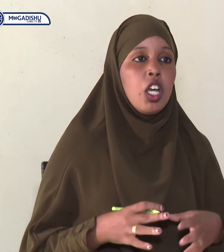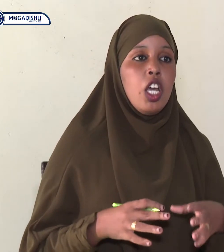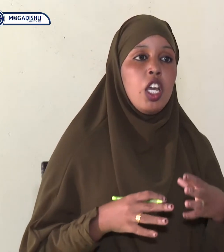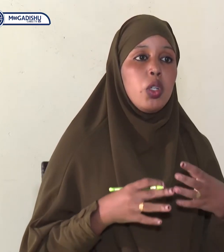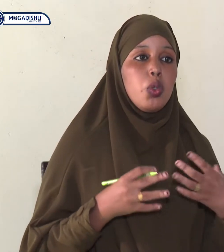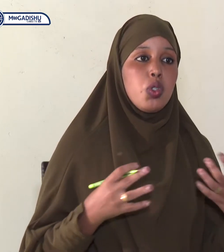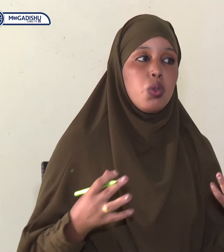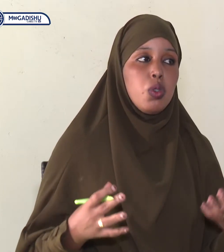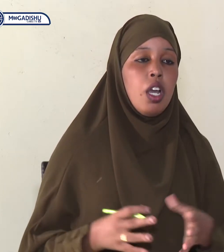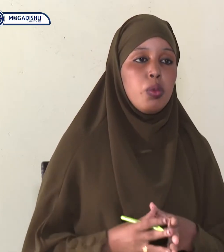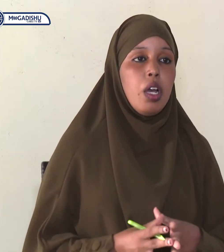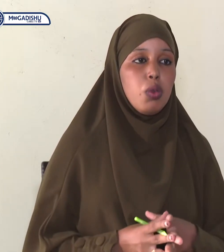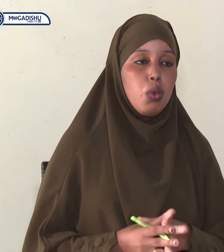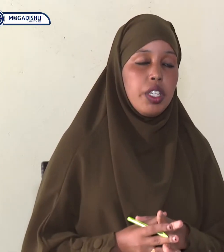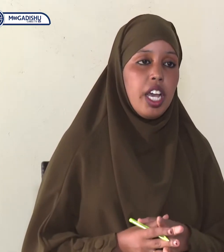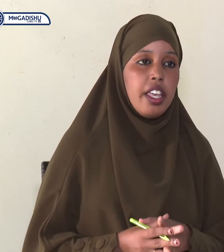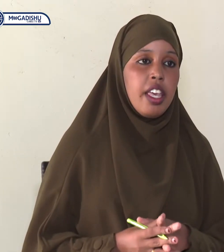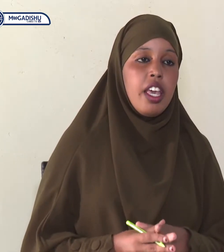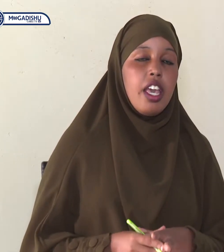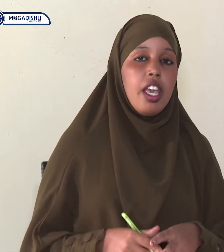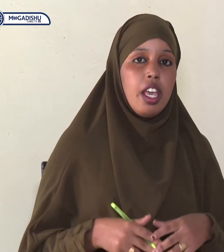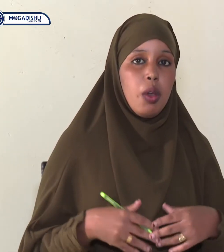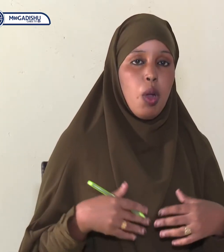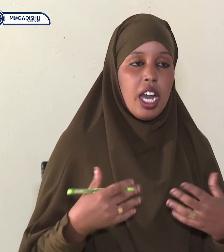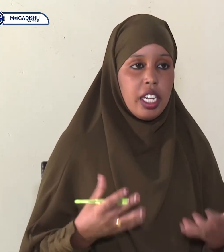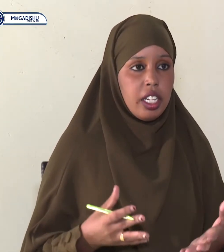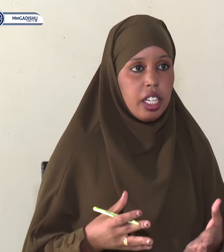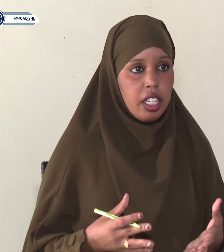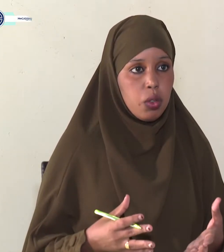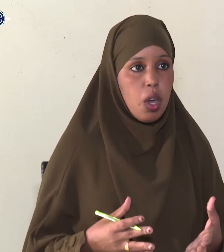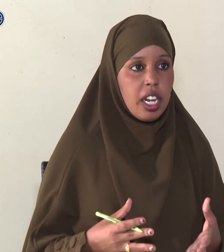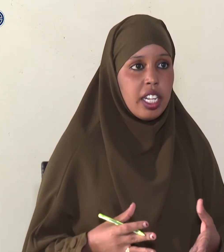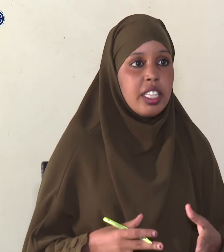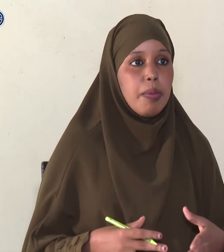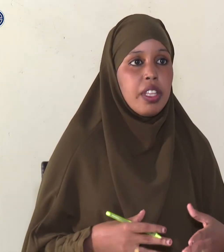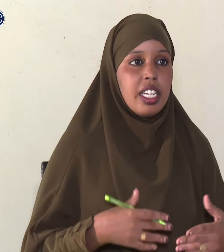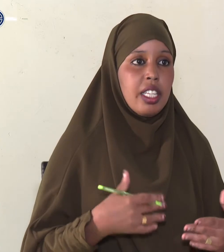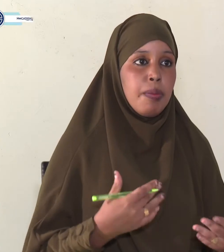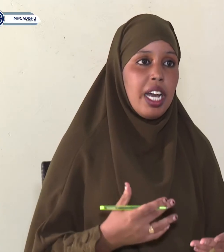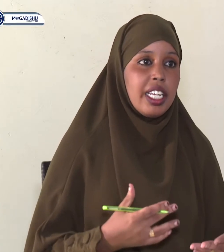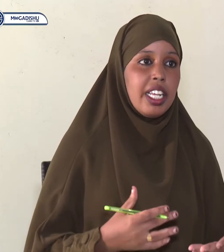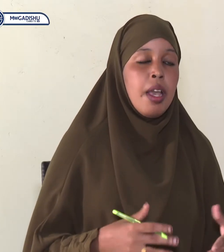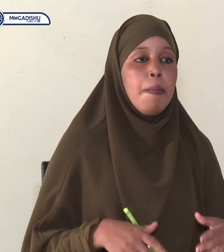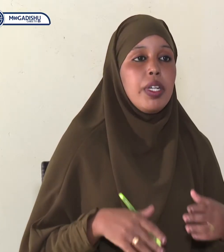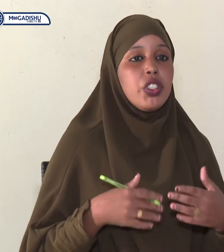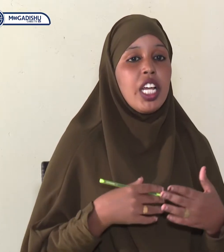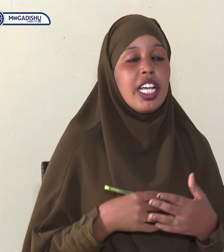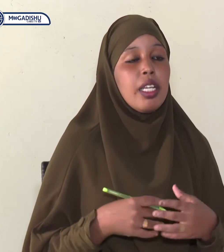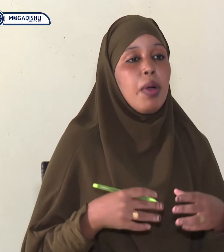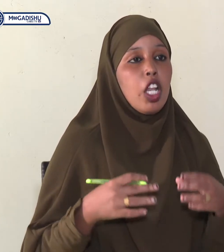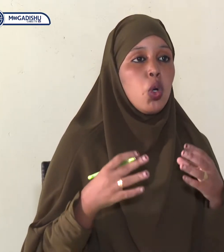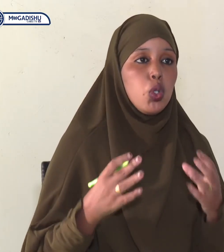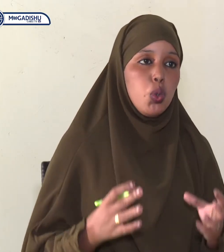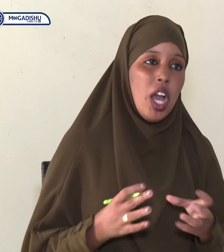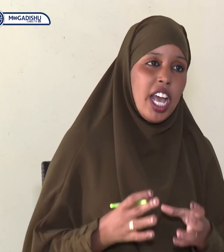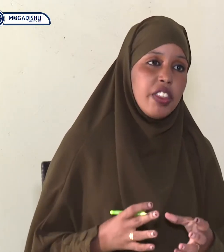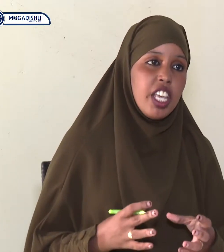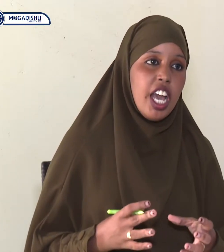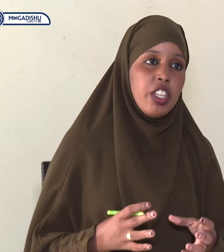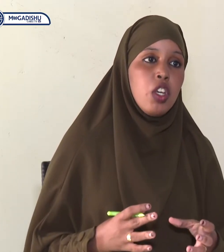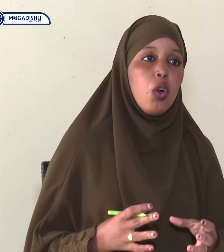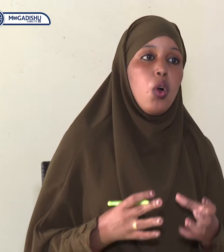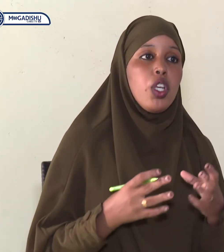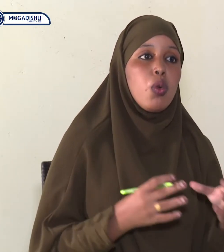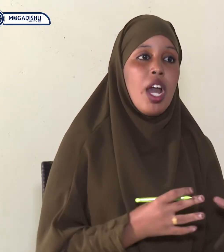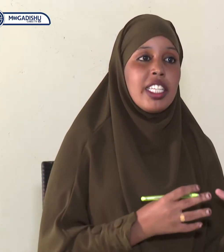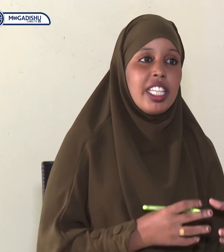warbixisaa dugsigu inuu aad ayuu u weynyahay, waxaana ku arday inta badan ardan maqal kale, ma jiraan arday maqalkoodu uu caadi